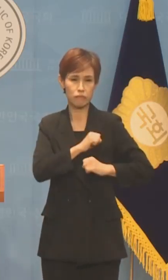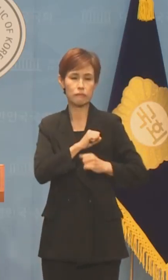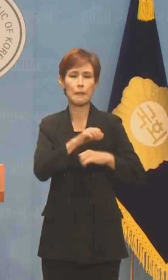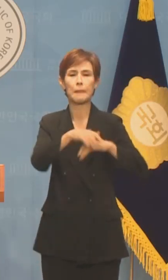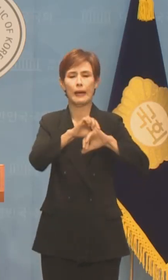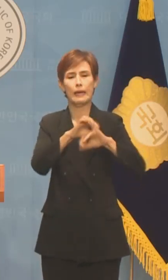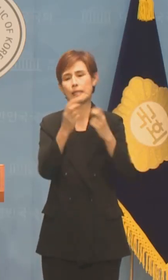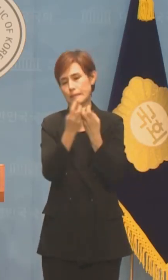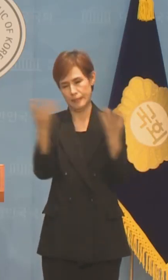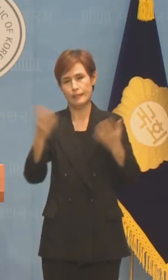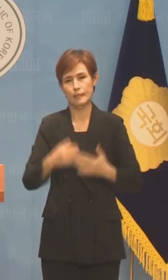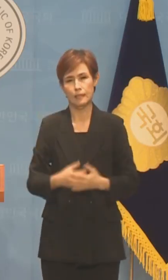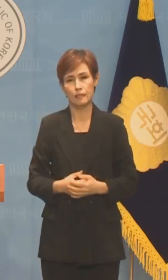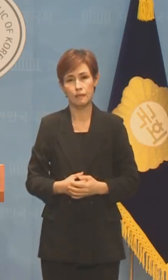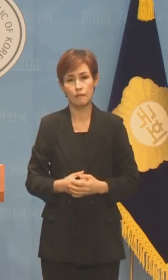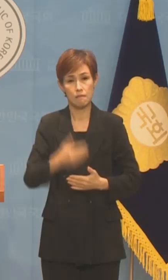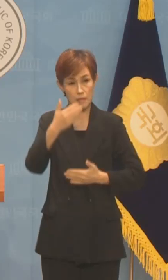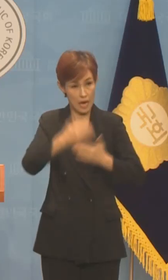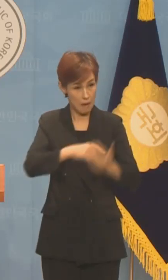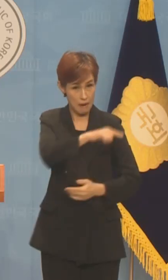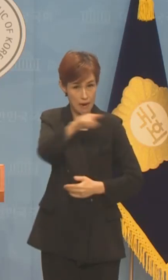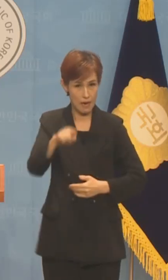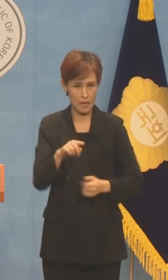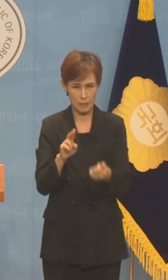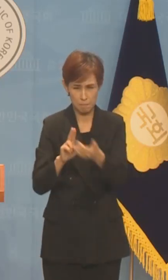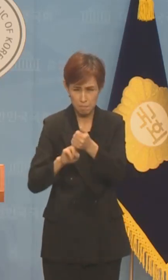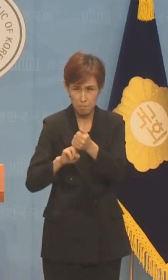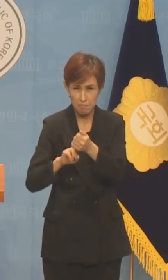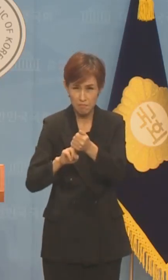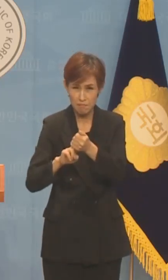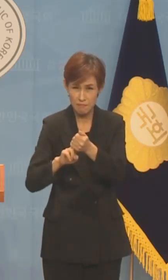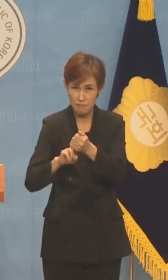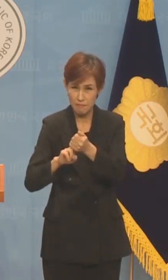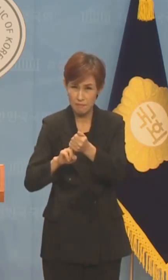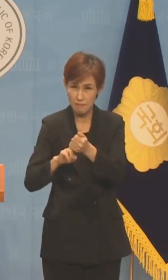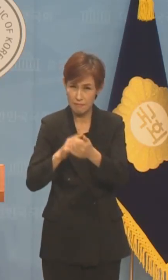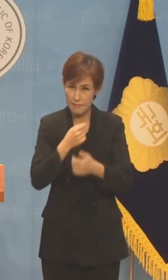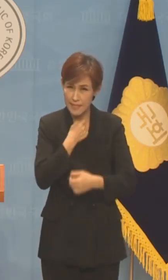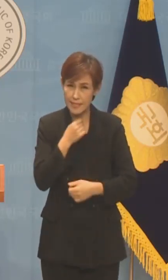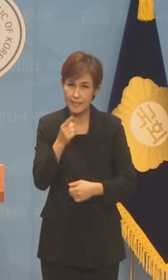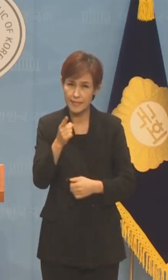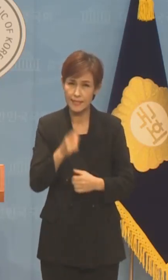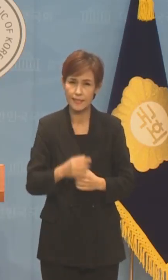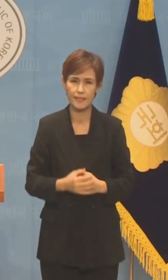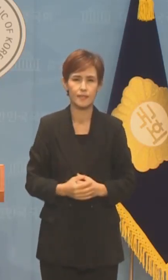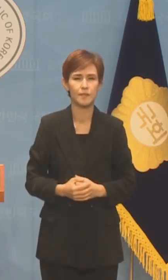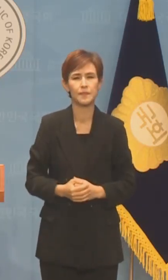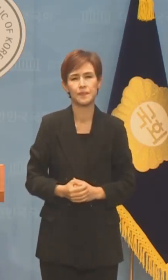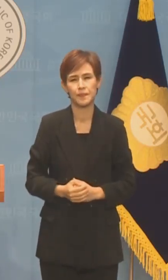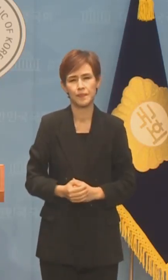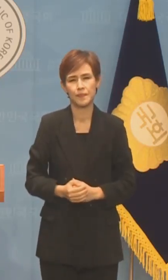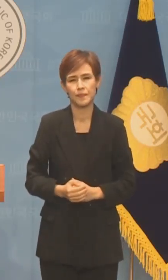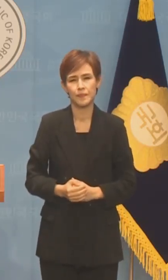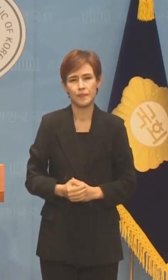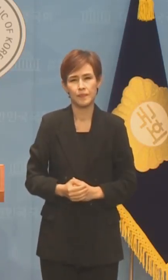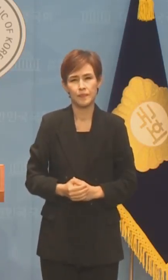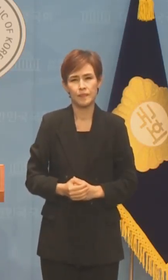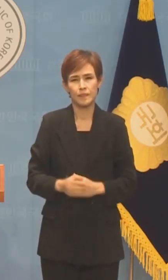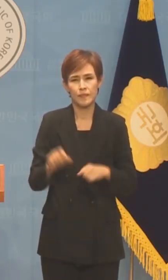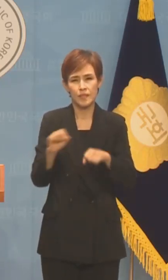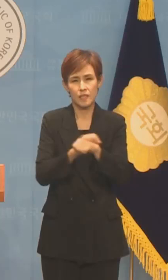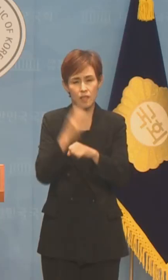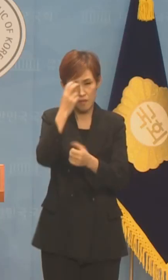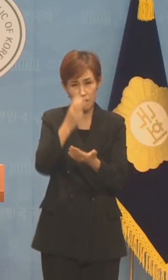없고 나머지는 꼭꼭 감추려고 애를 씁니다. 그런